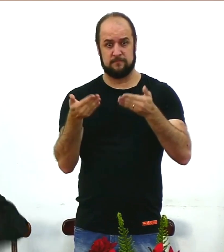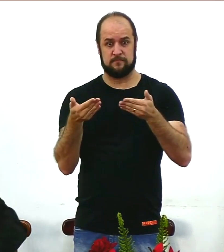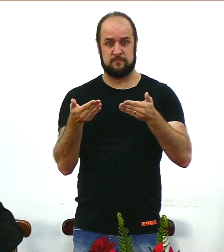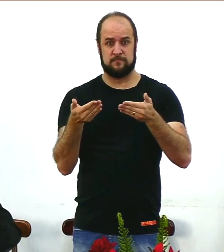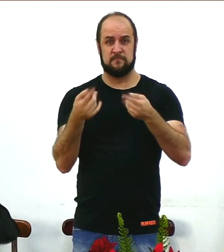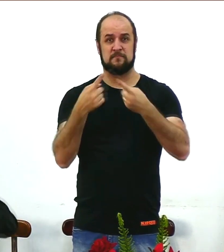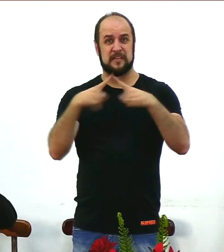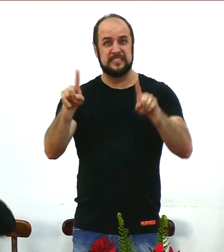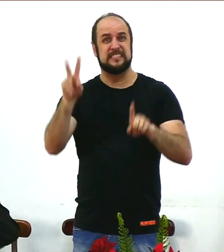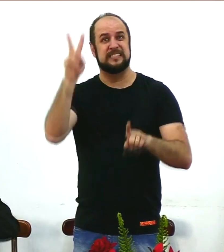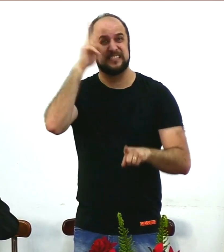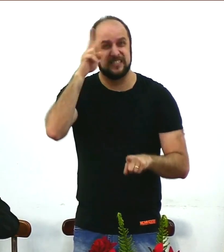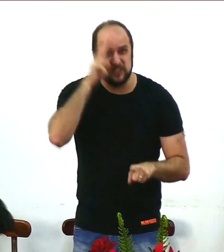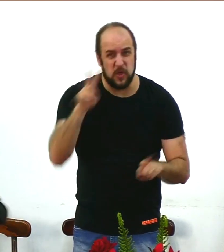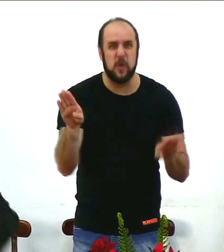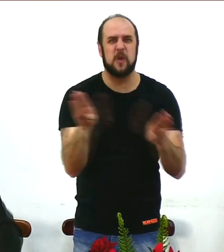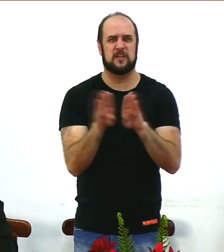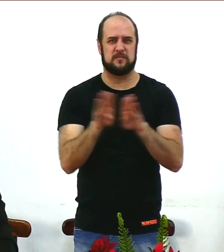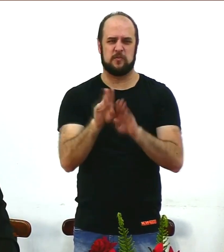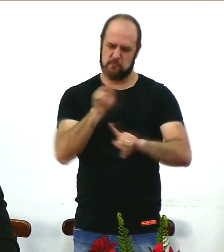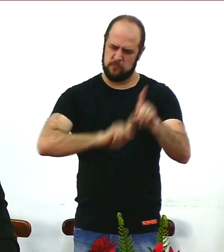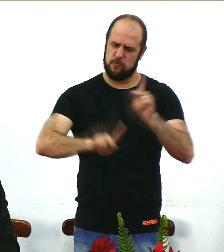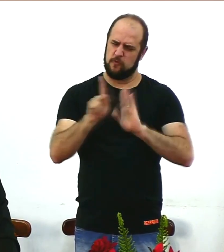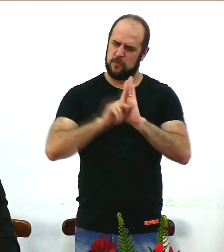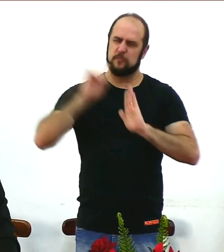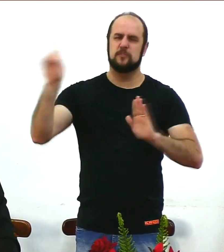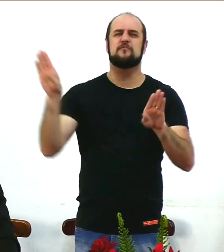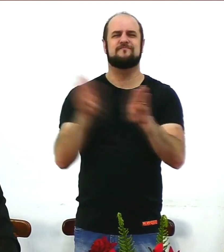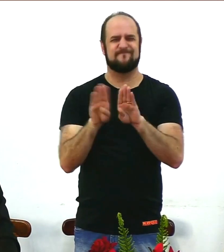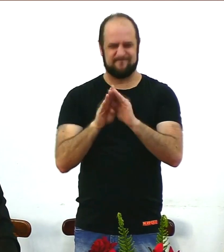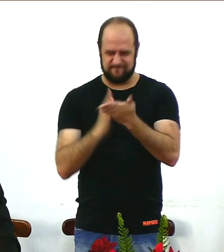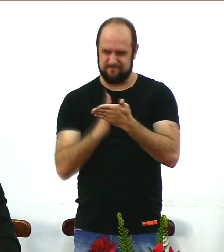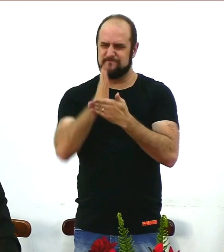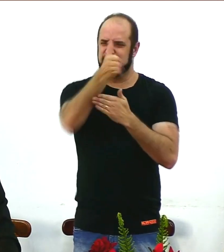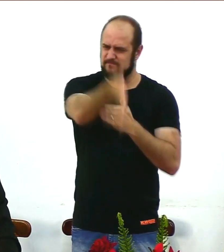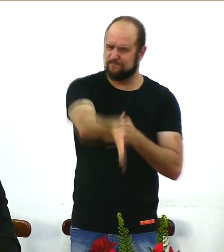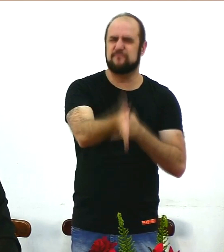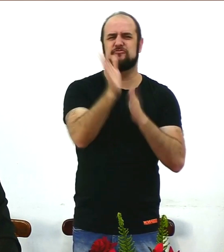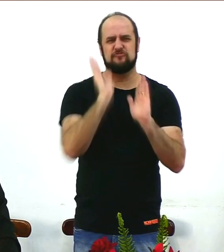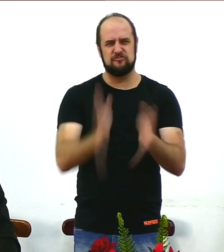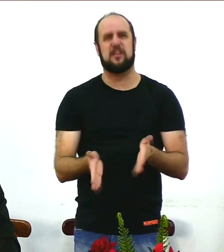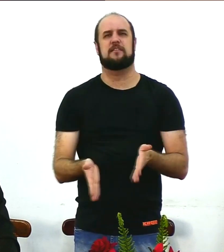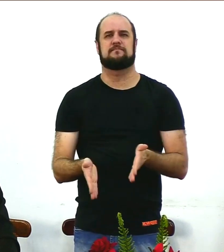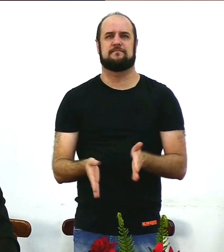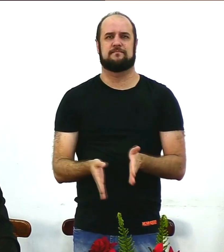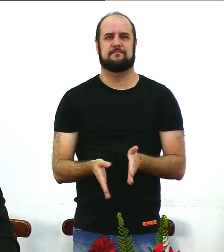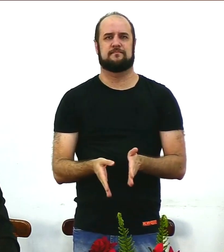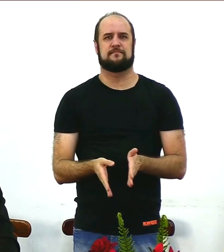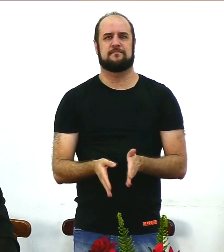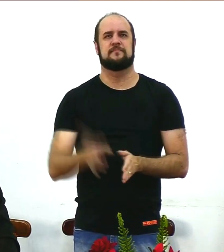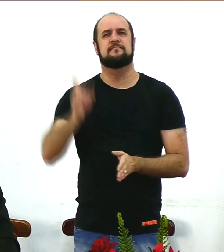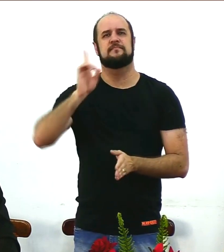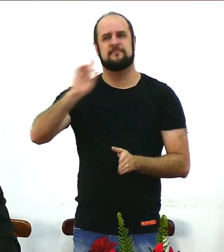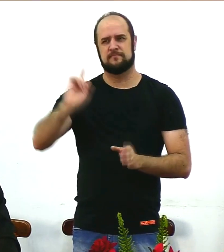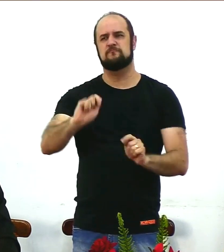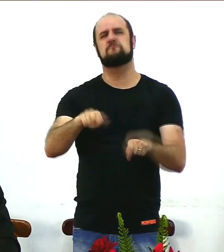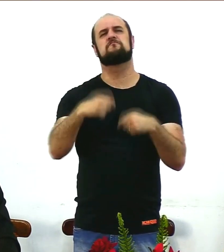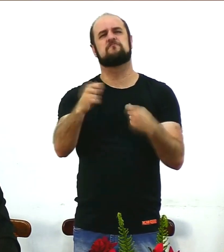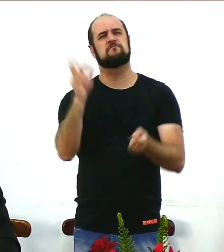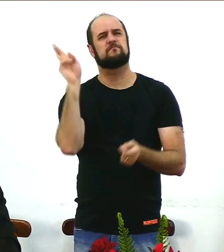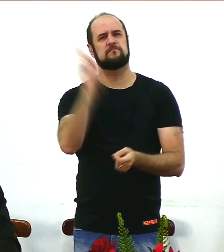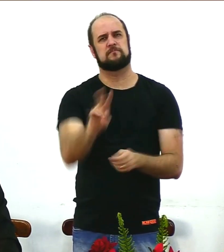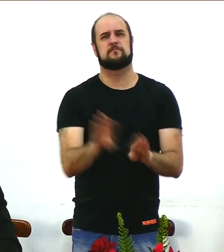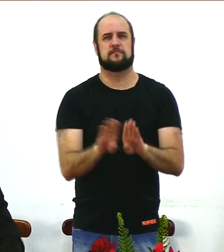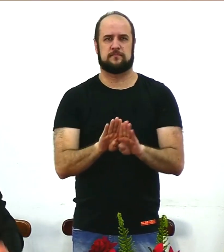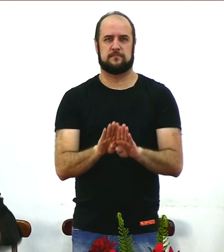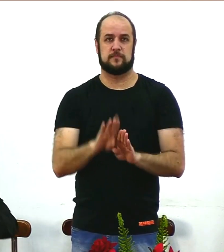justiça de Deus. Nós não poderemos e não podemos e jamais devemos praticar a justiça própria. A